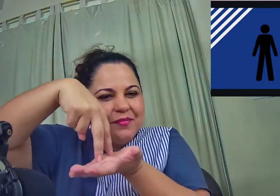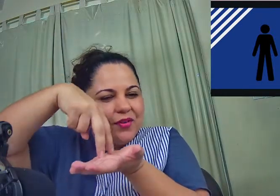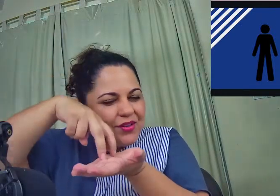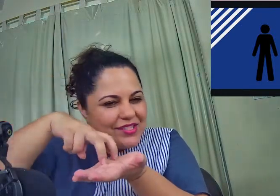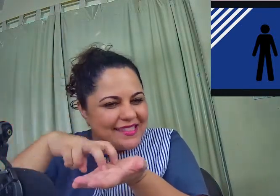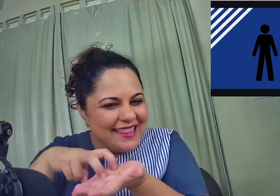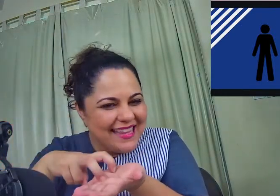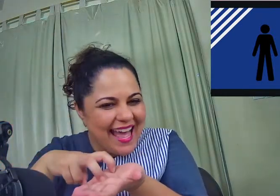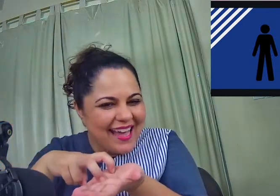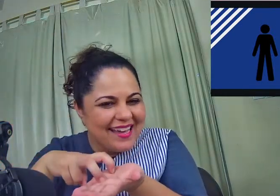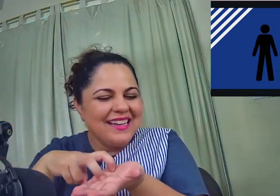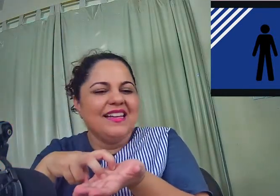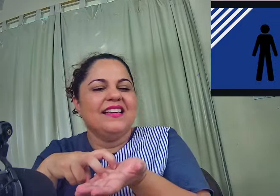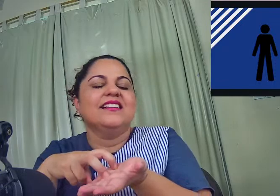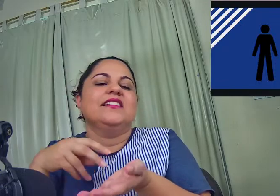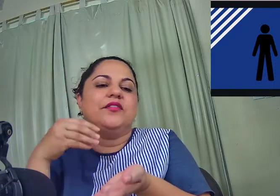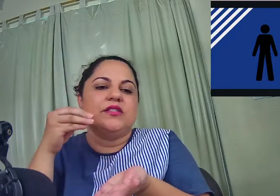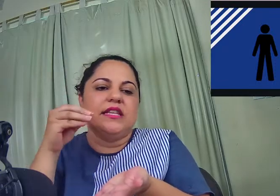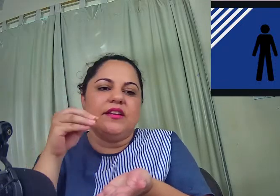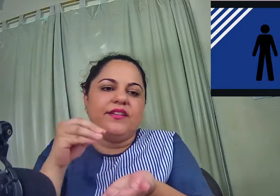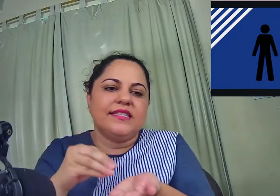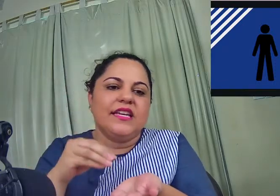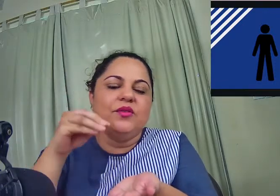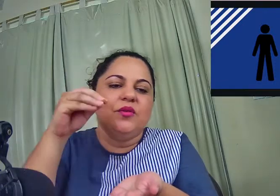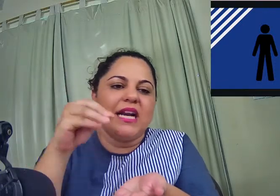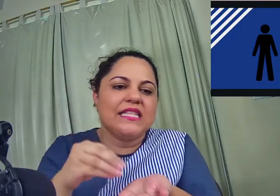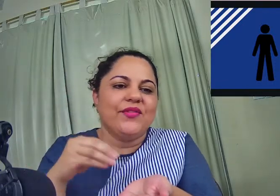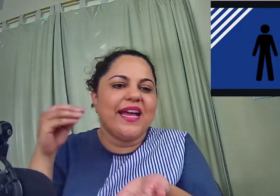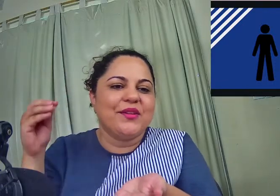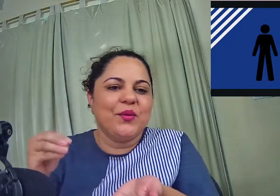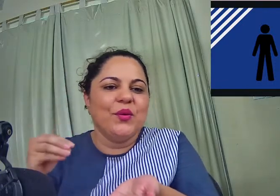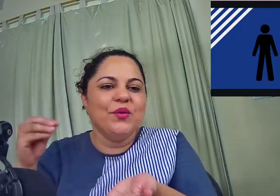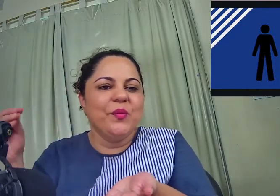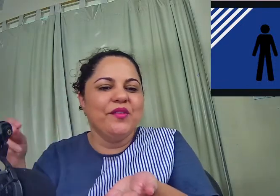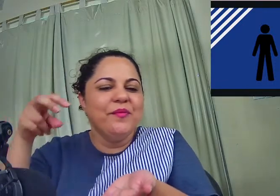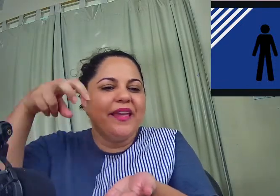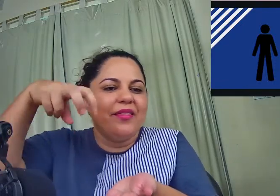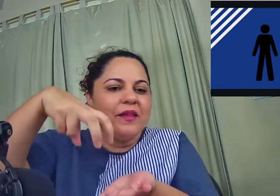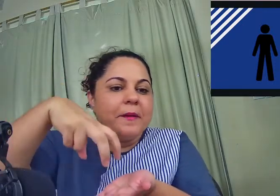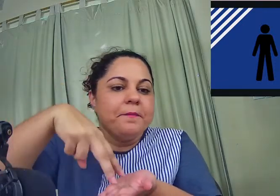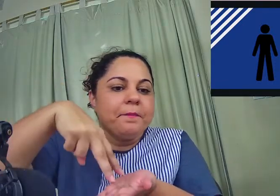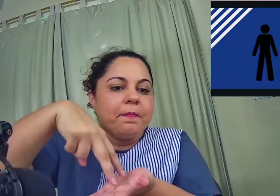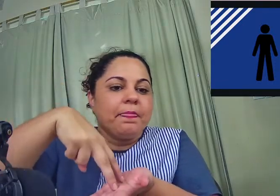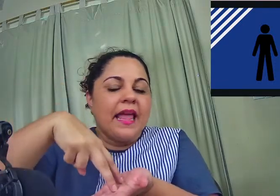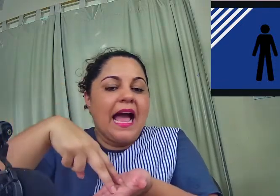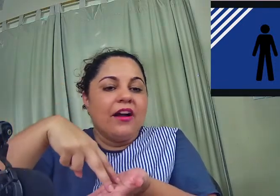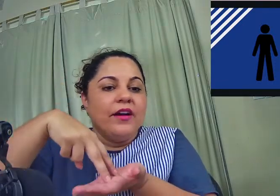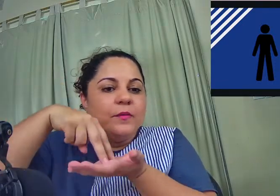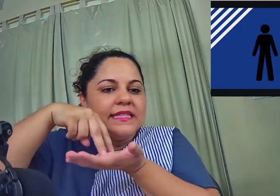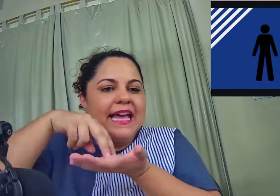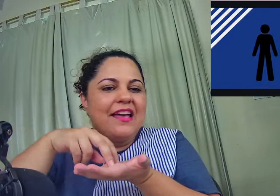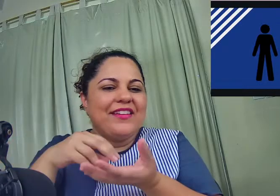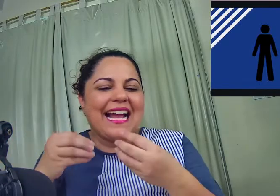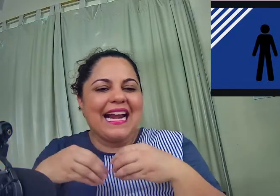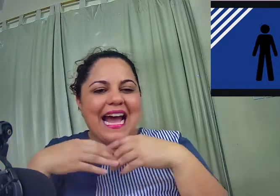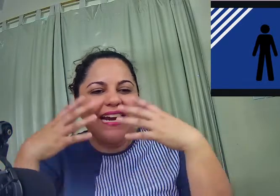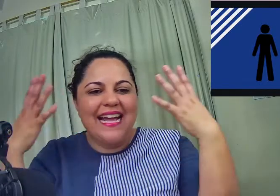pode sentar. Então você está fazendo o classificador do movimento. Agora observem a